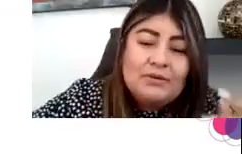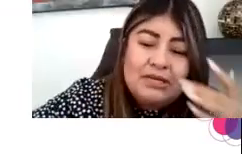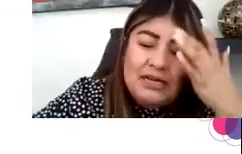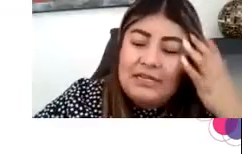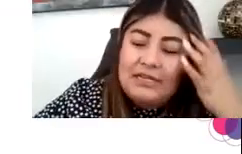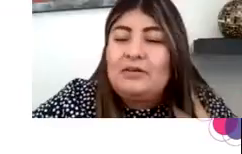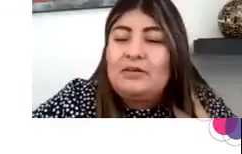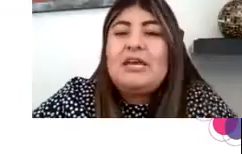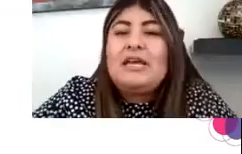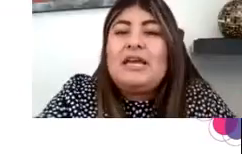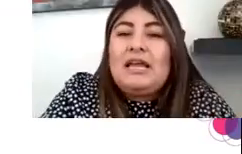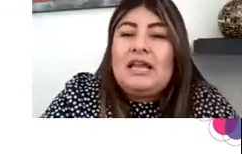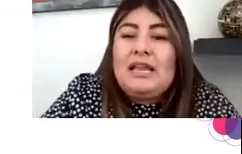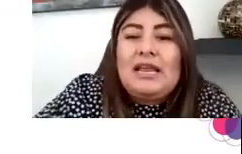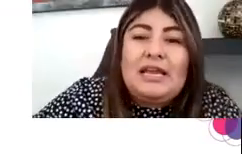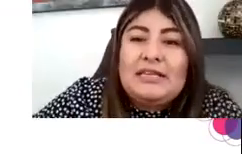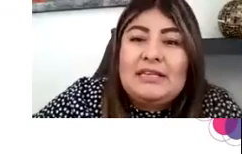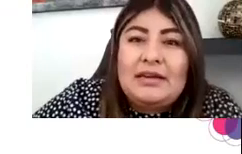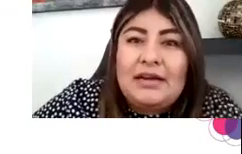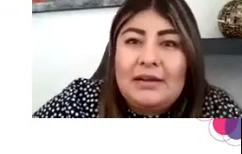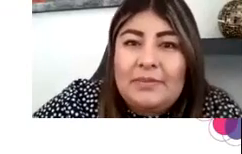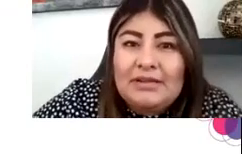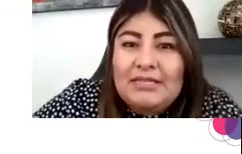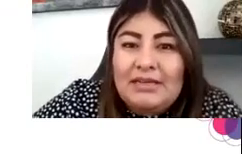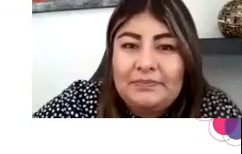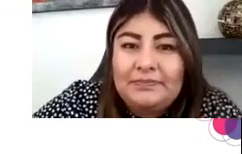dar inicio. Ay, ¿por qué no avanza?